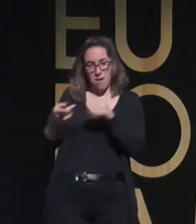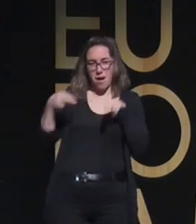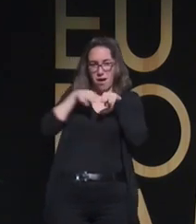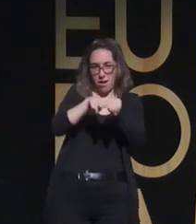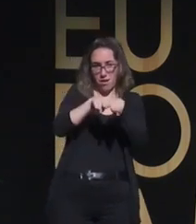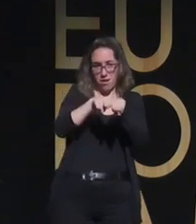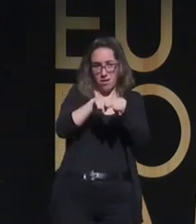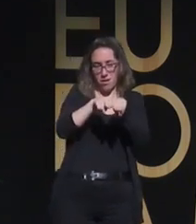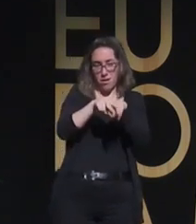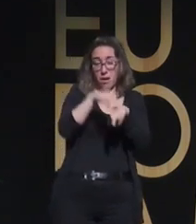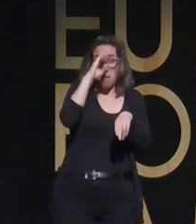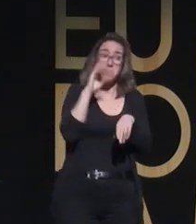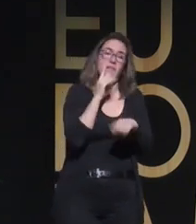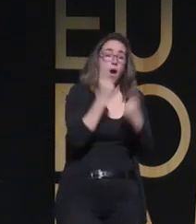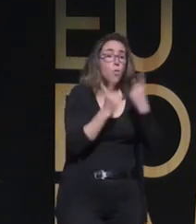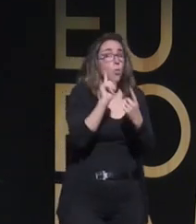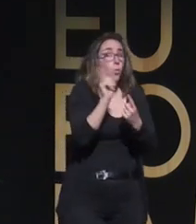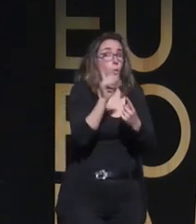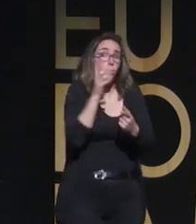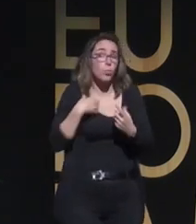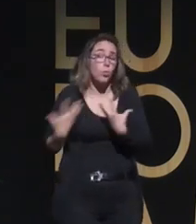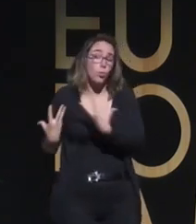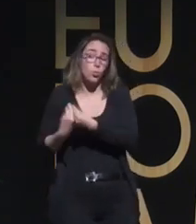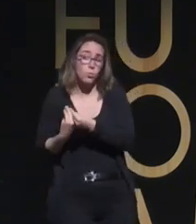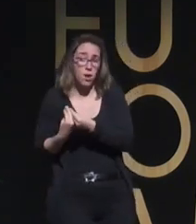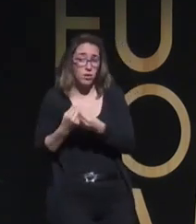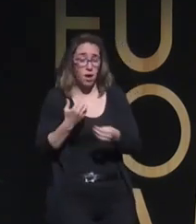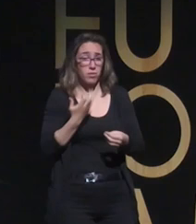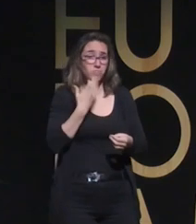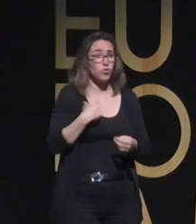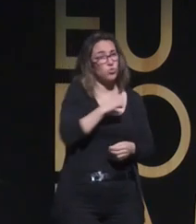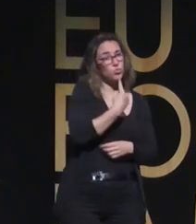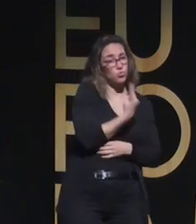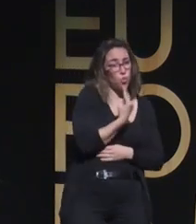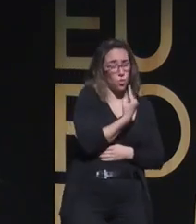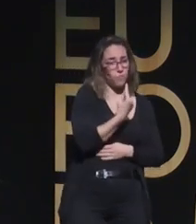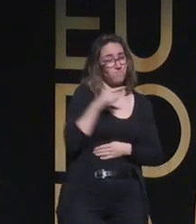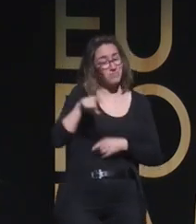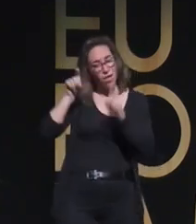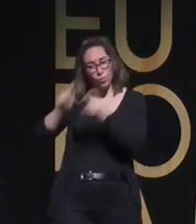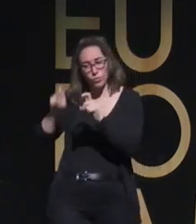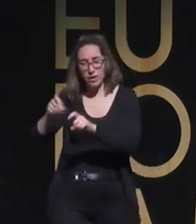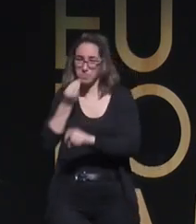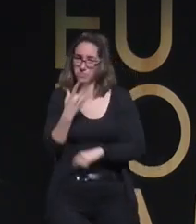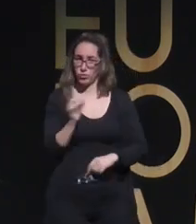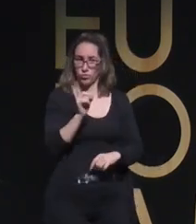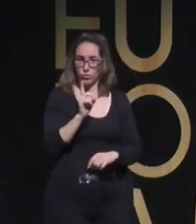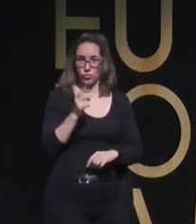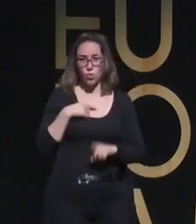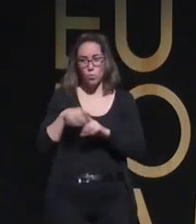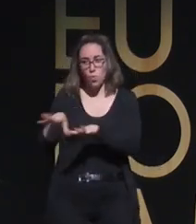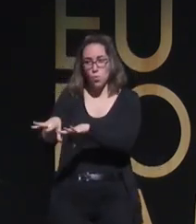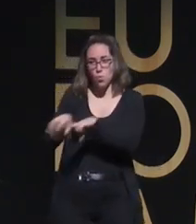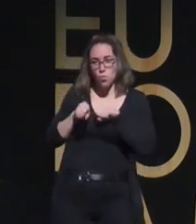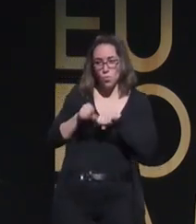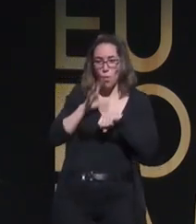lo reconocen, que te dicen, no, es que a mí me hace compañía y yo si no me siento muy solo, muy sola. No estás educando a ese niño, estás absorbiendo a ese niño